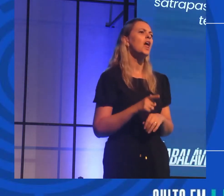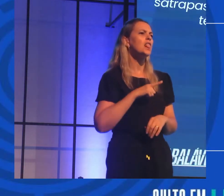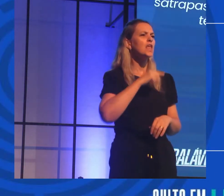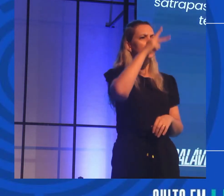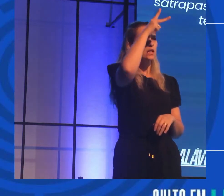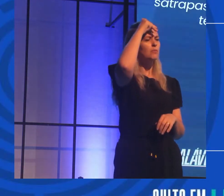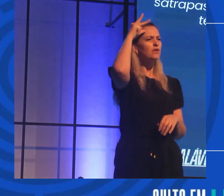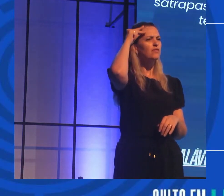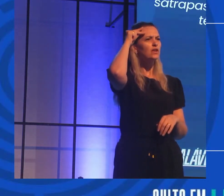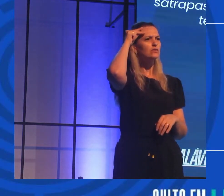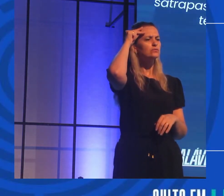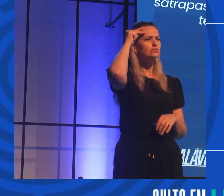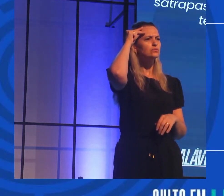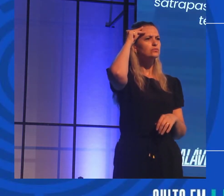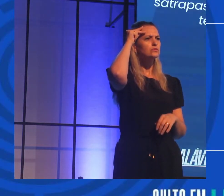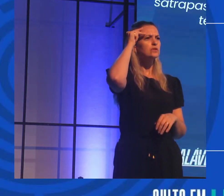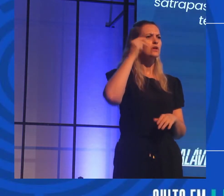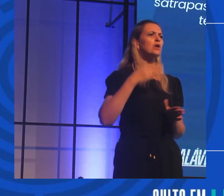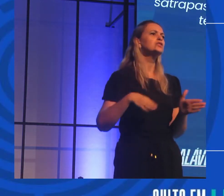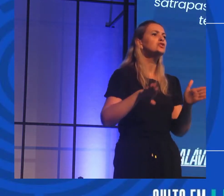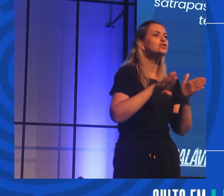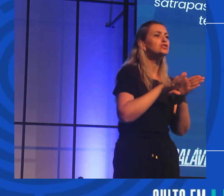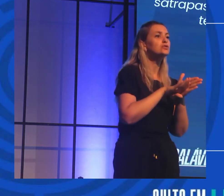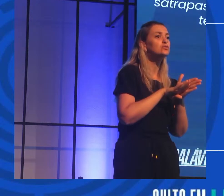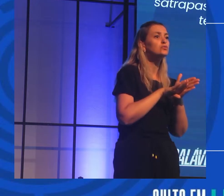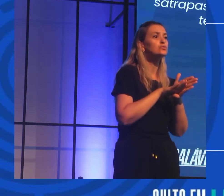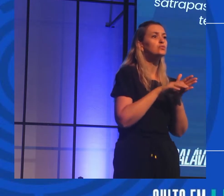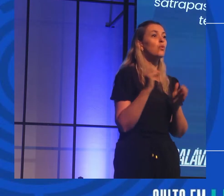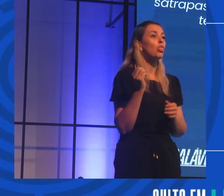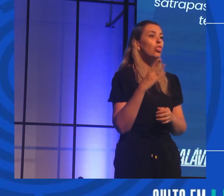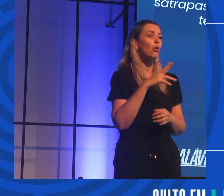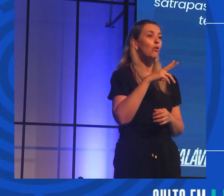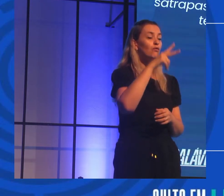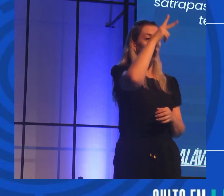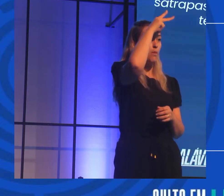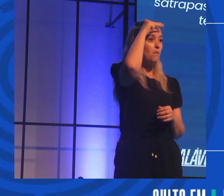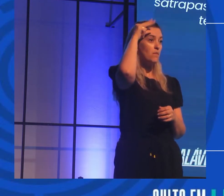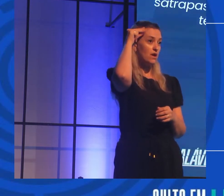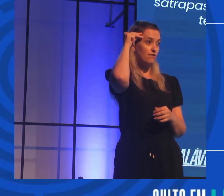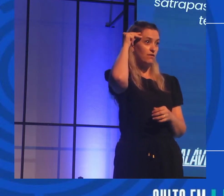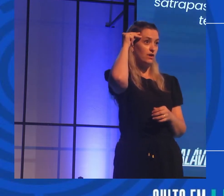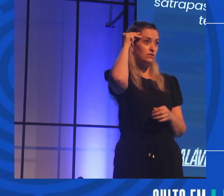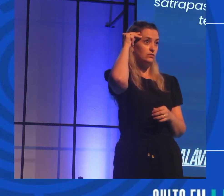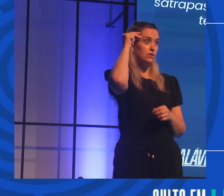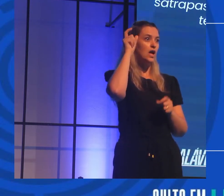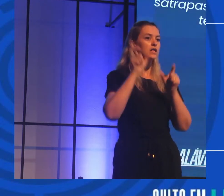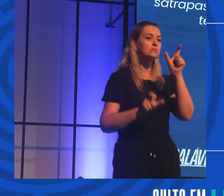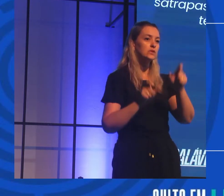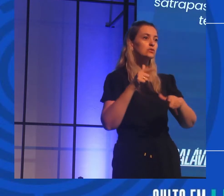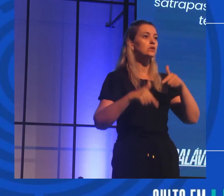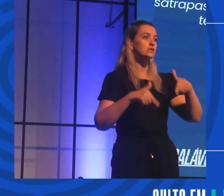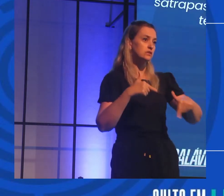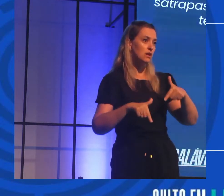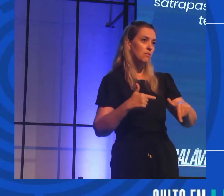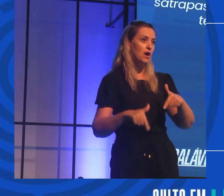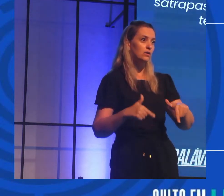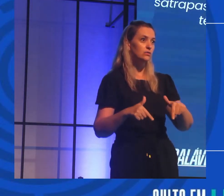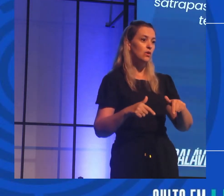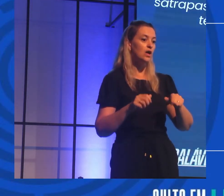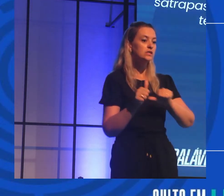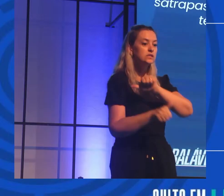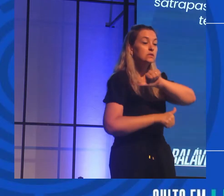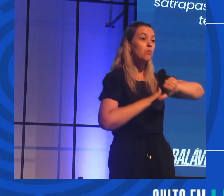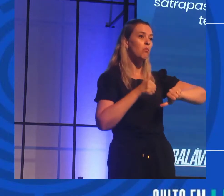nosso país. Um novo governador, novas pessoas trabalhando. Essa é a realidade, se faz uma